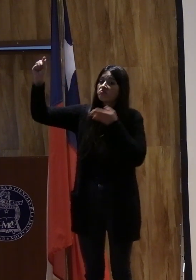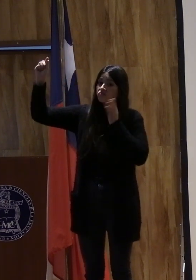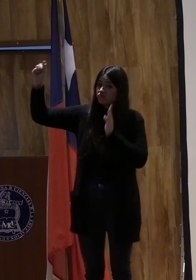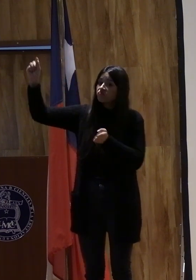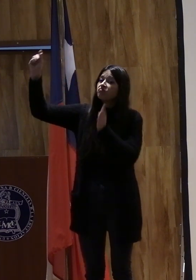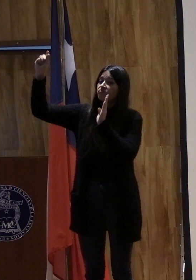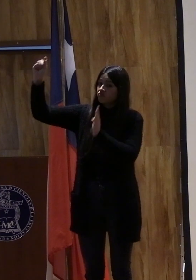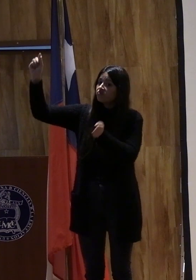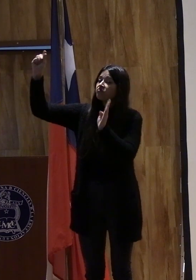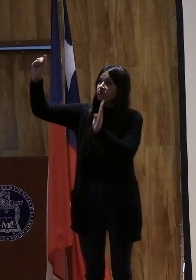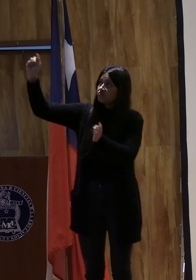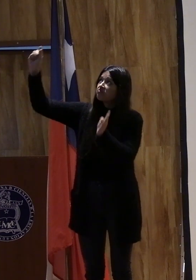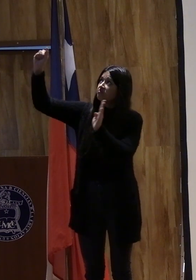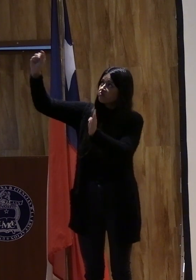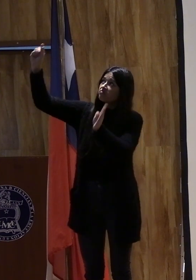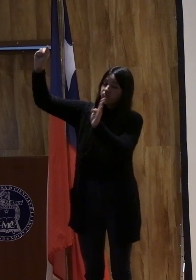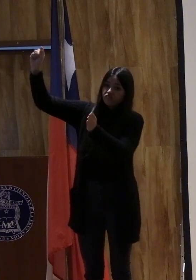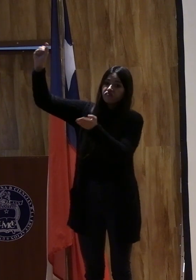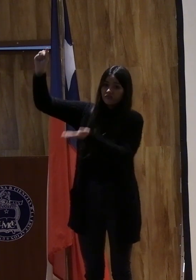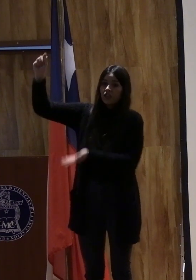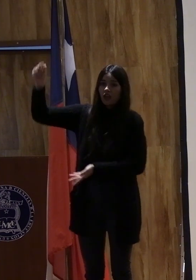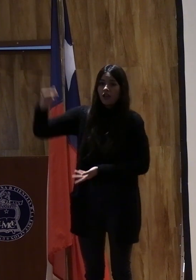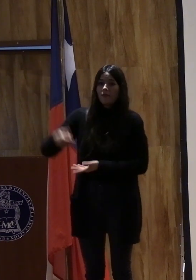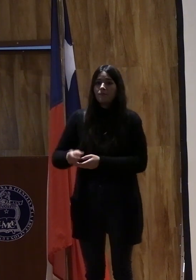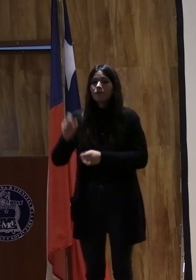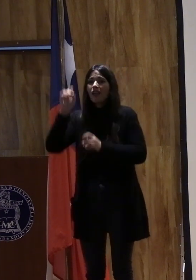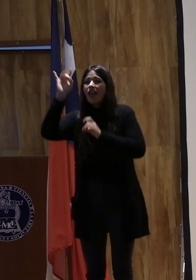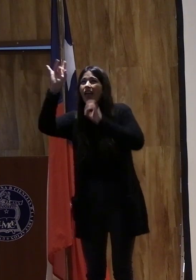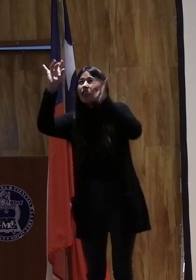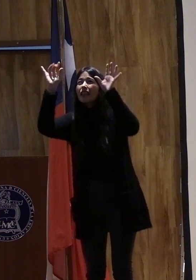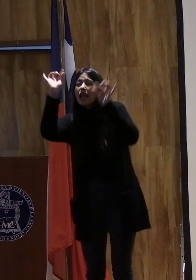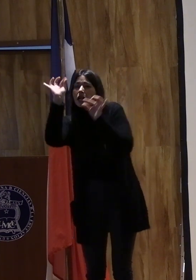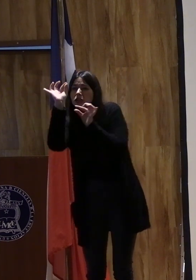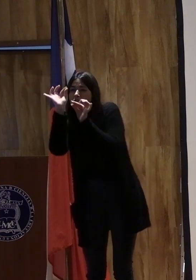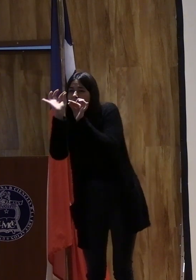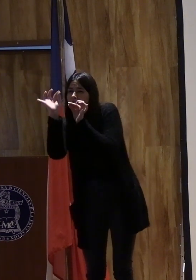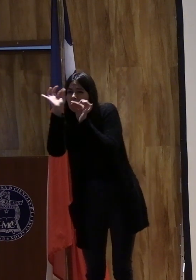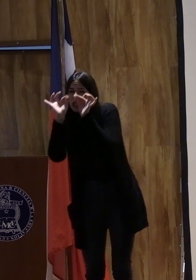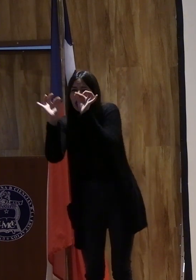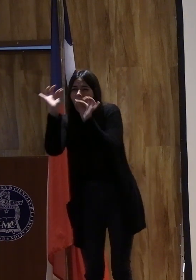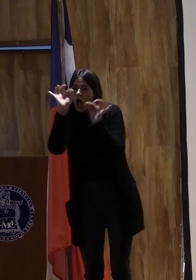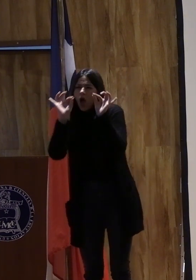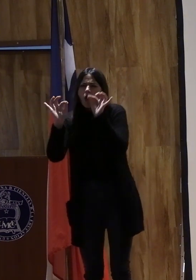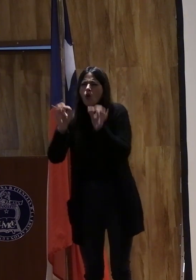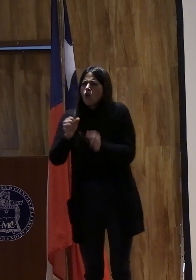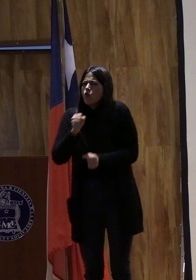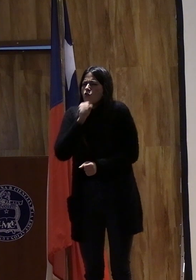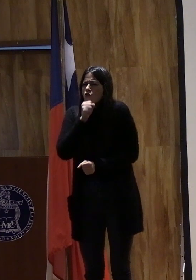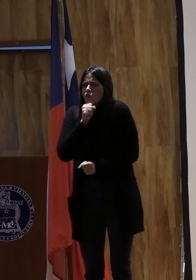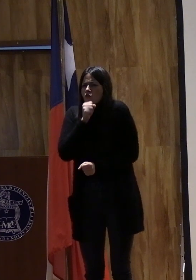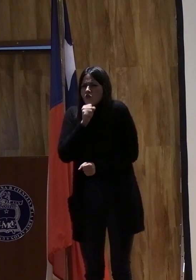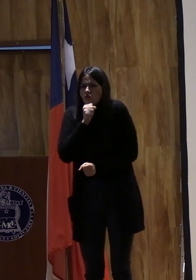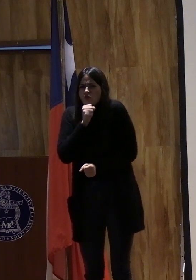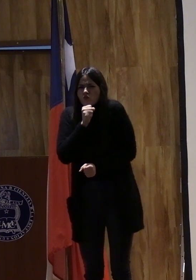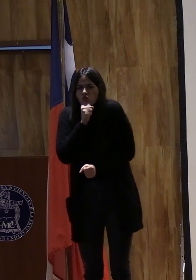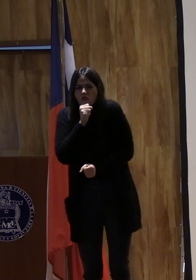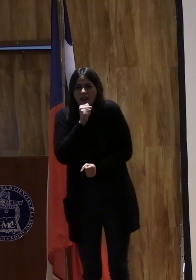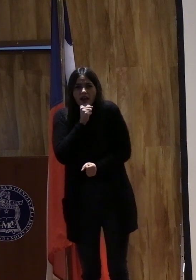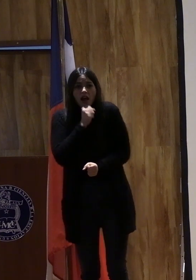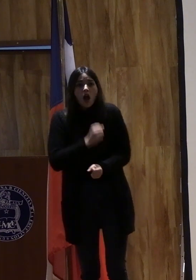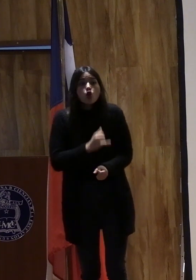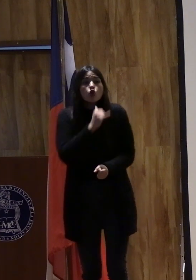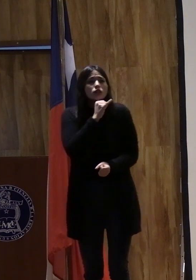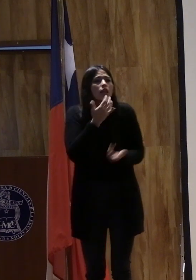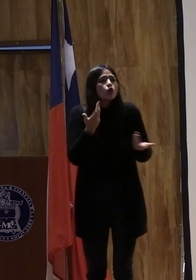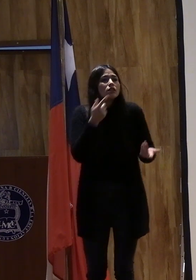por otros miles de millones de años más. Las estrellas más chicas son muy longevas. No sé si eso significa que hay que adelgazar,